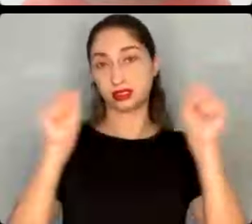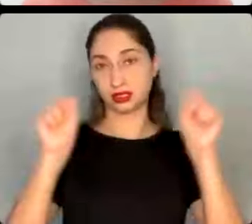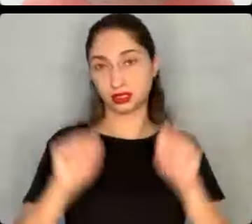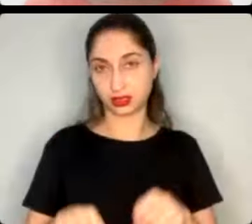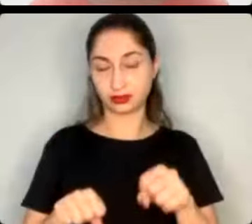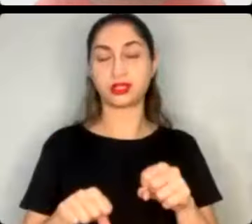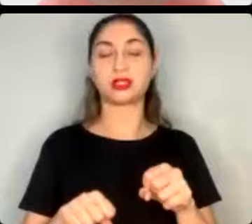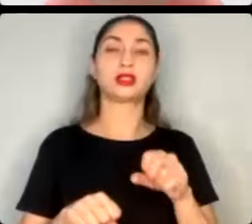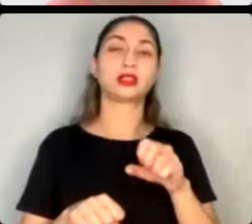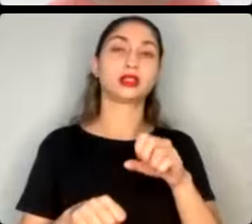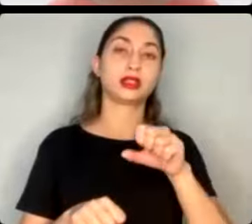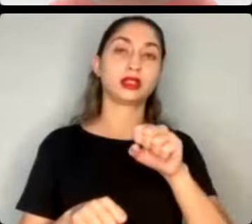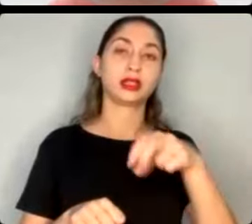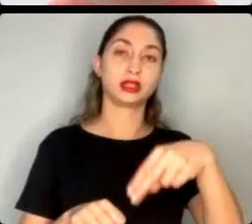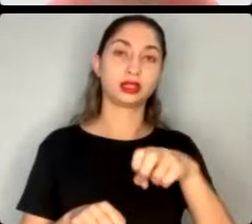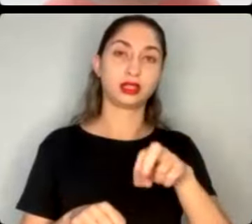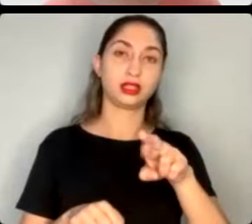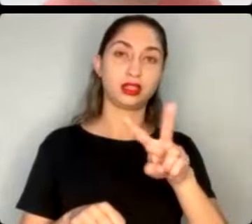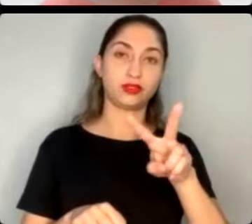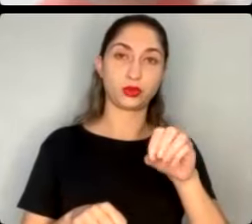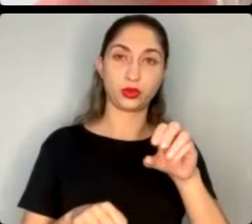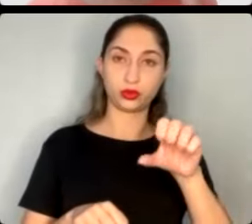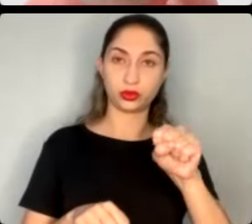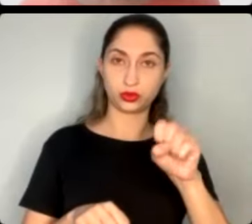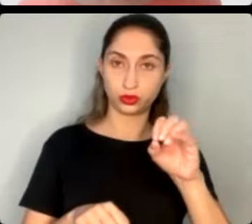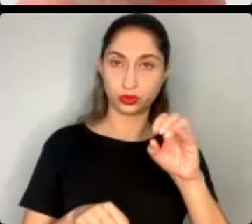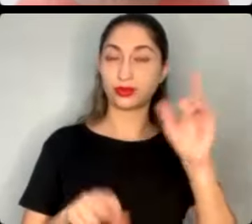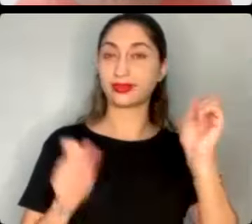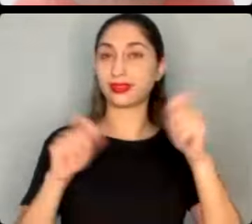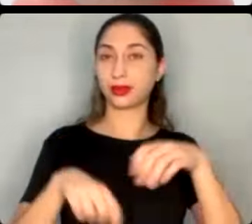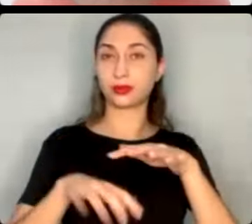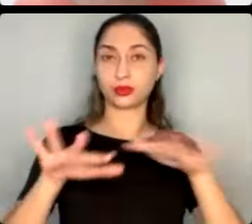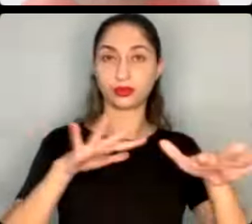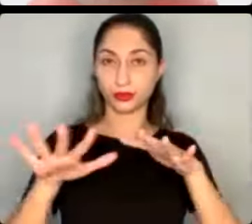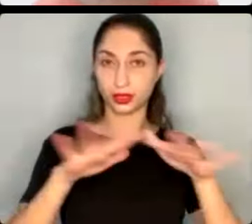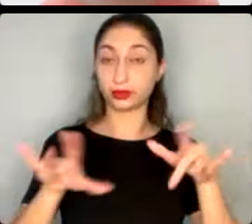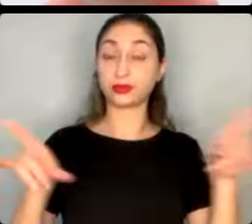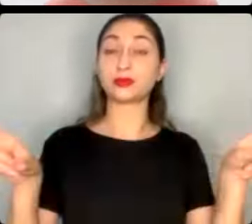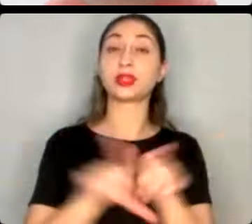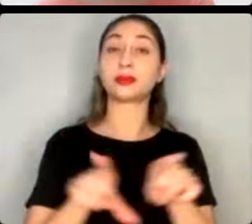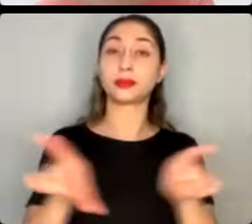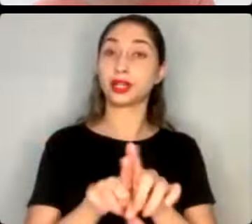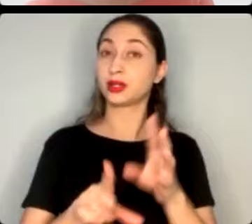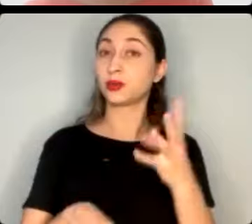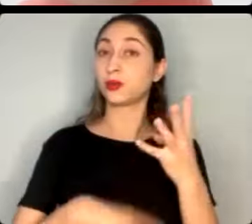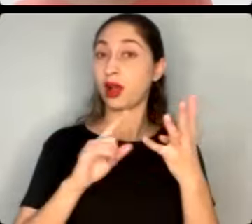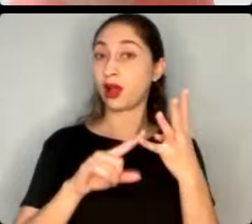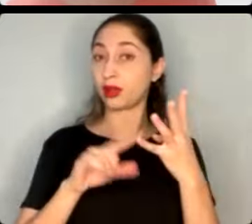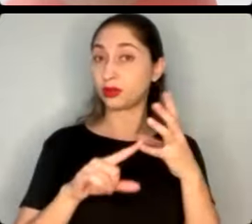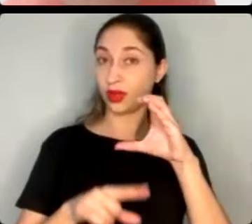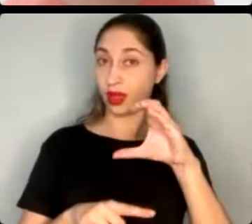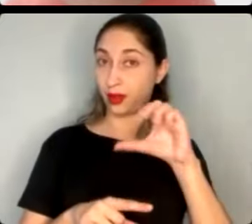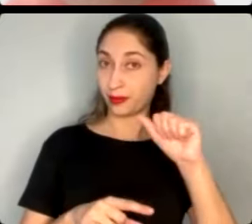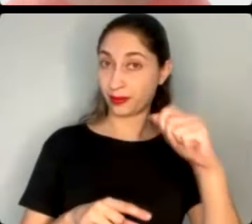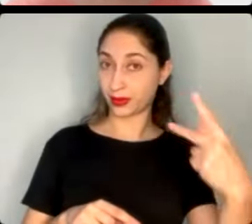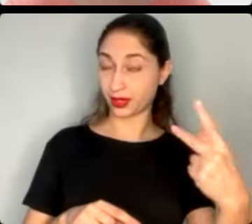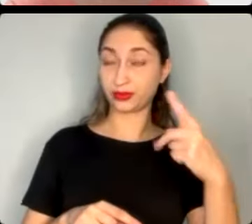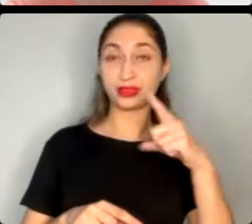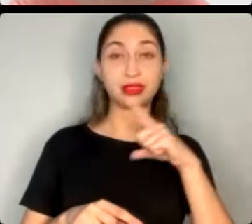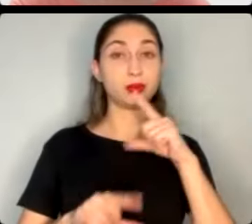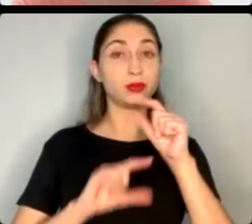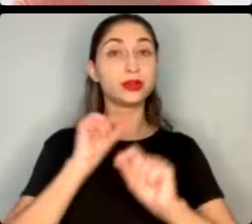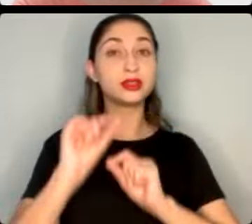gerar o nosso movimento. E a gente tem ainda o 4º capítulo, que fala sobre os